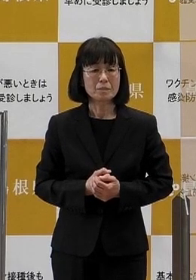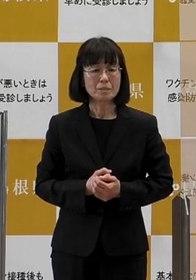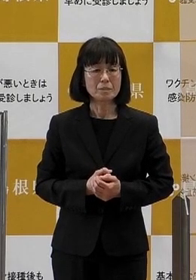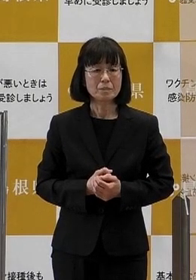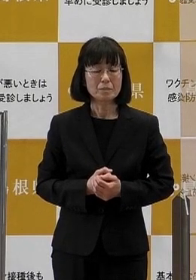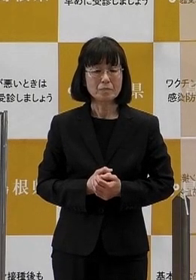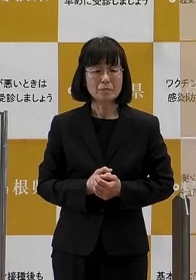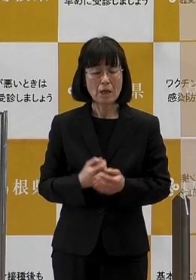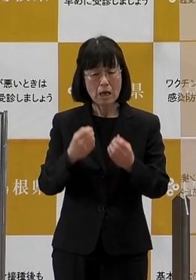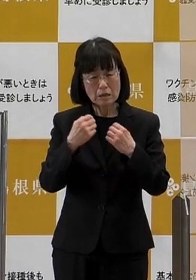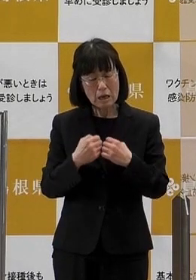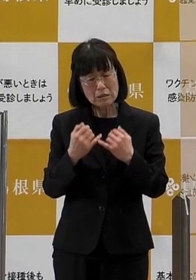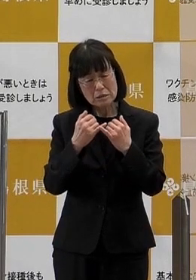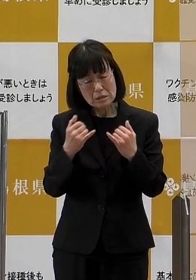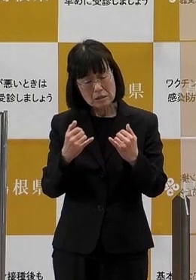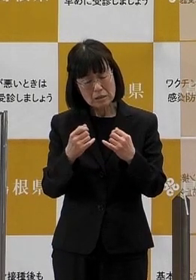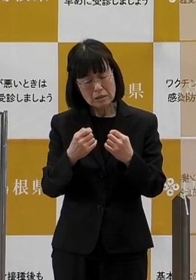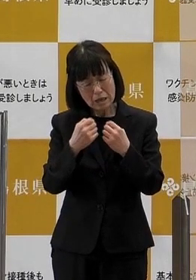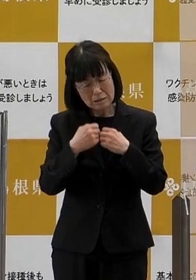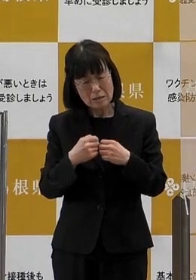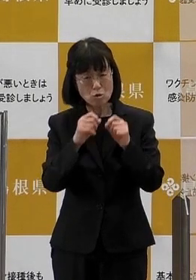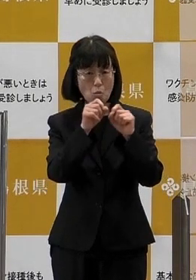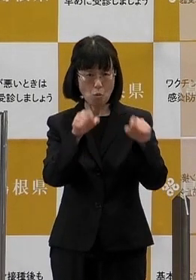それは感染の問題だけじゃないんです。